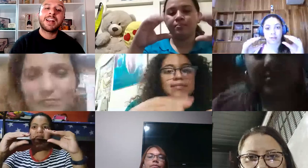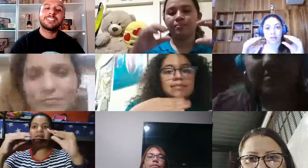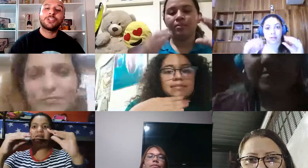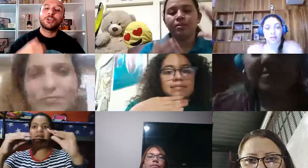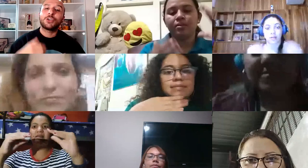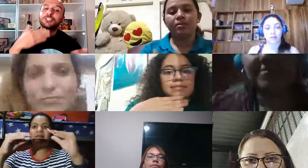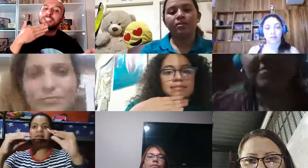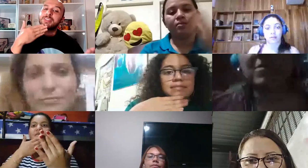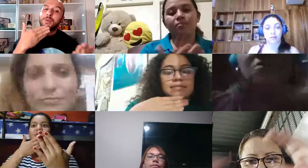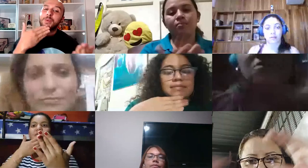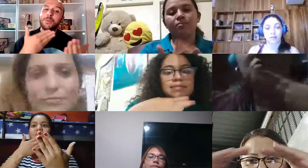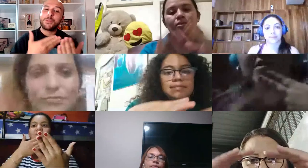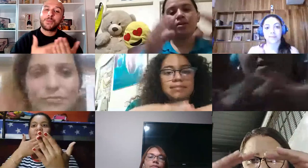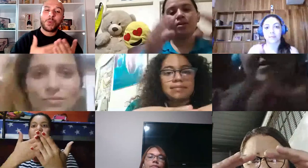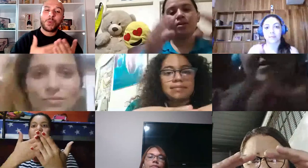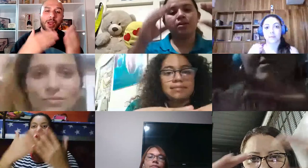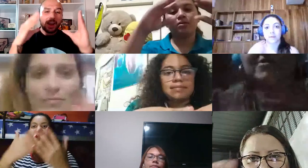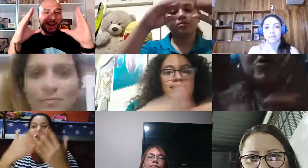Buenas noches.